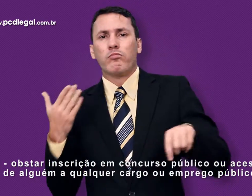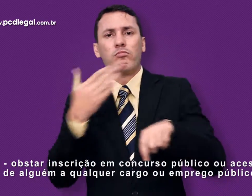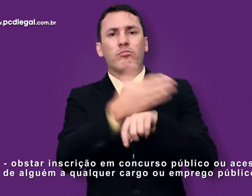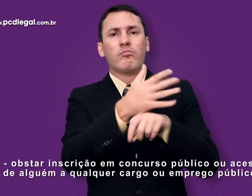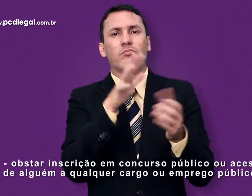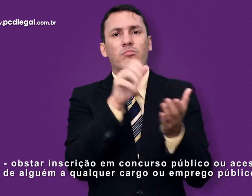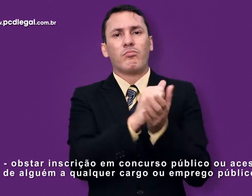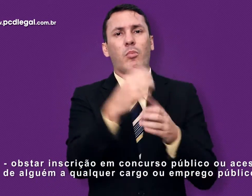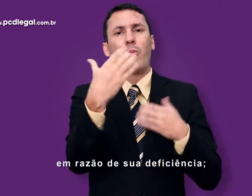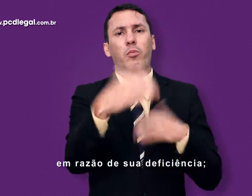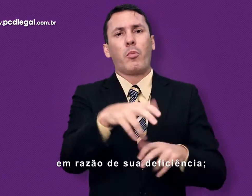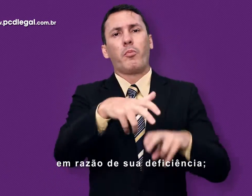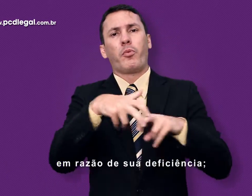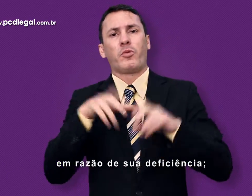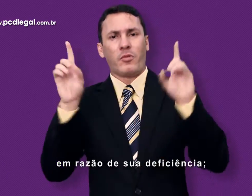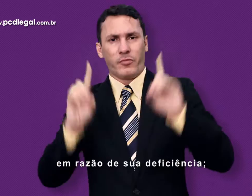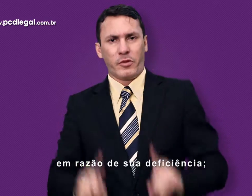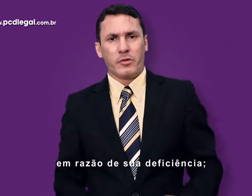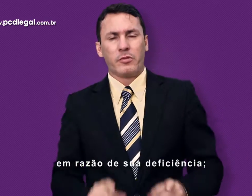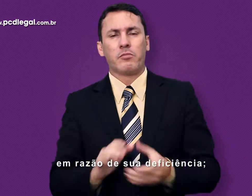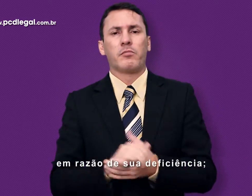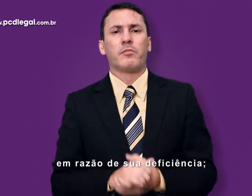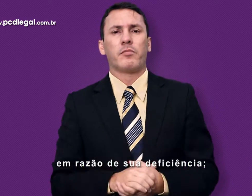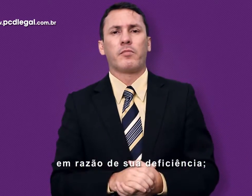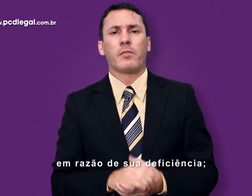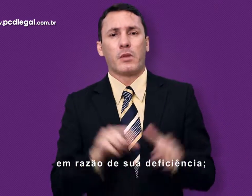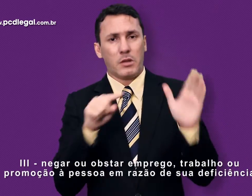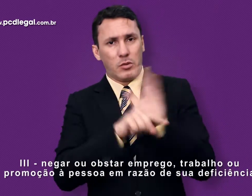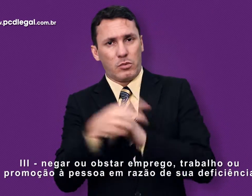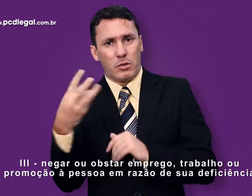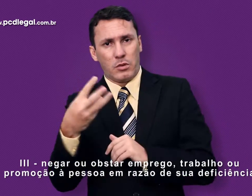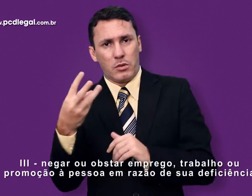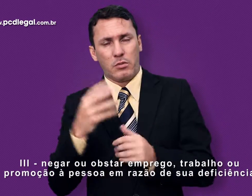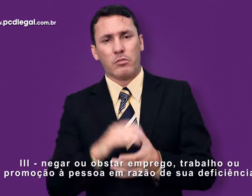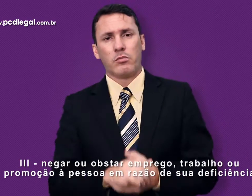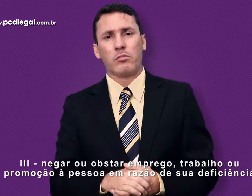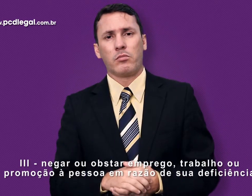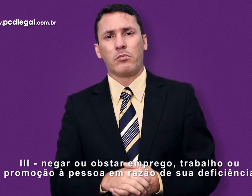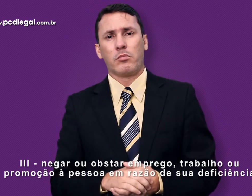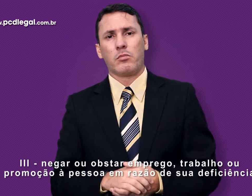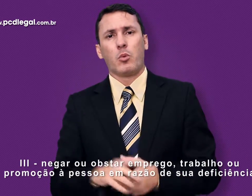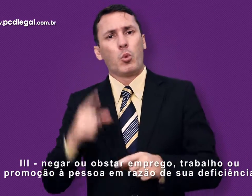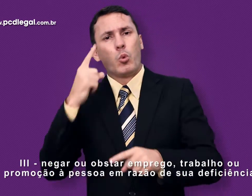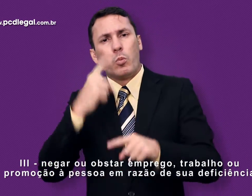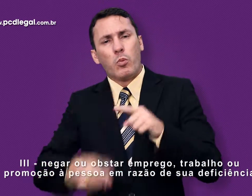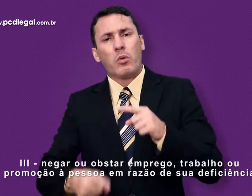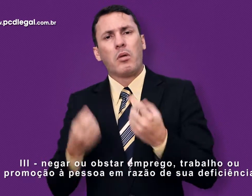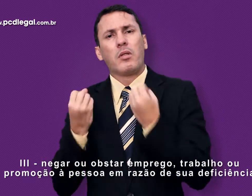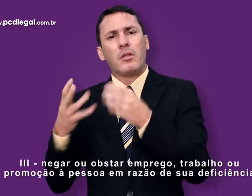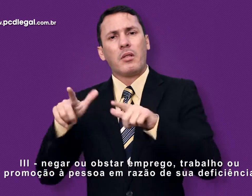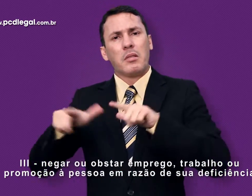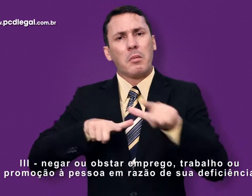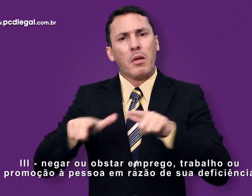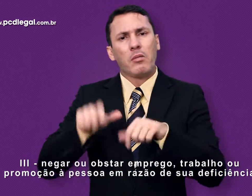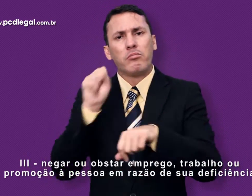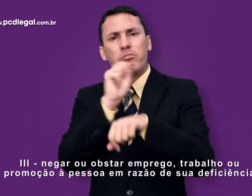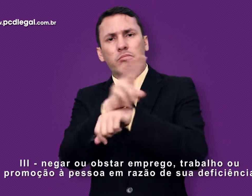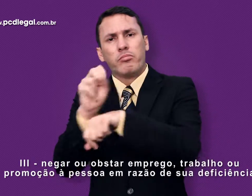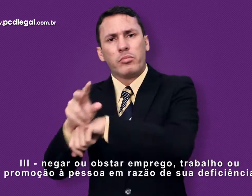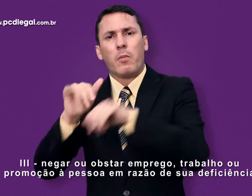emprego público em razão de sua deficiência. Inciso 3. Negar ou obstar emprego, trabalho ou